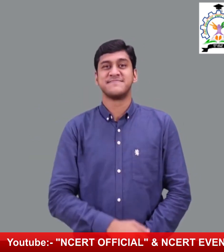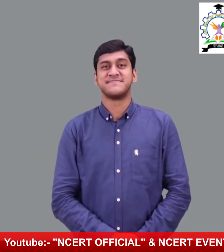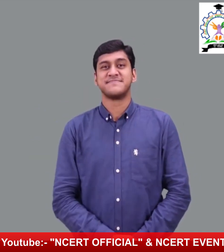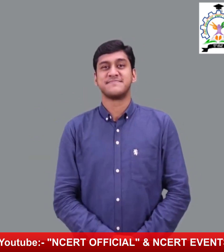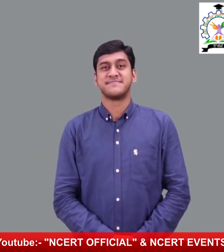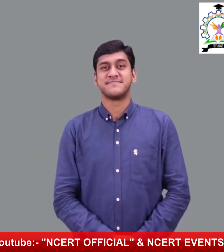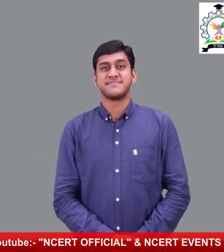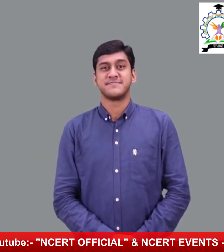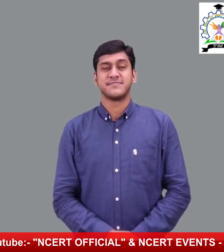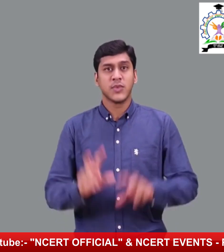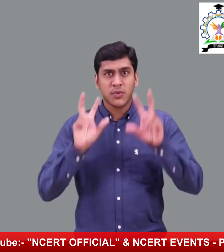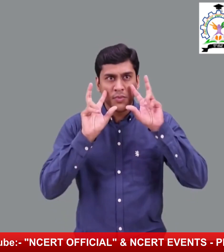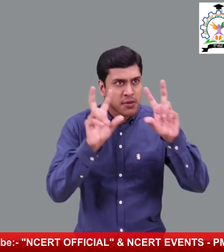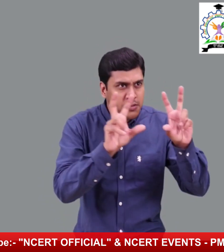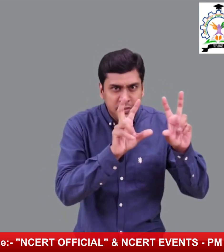देखना